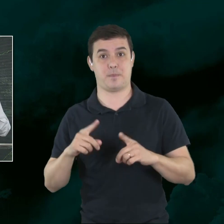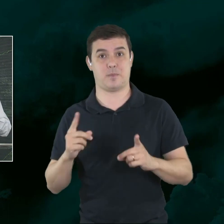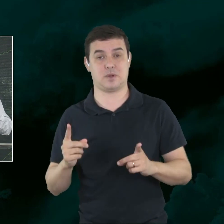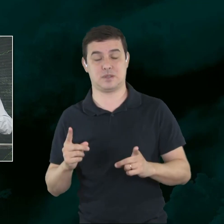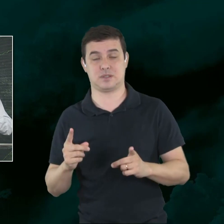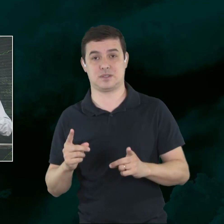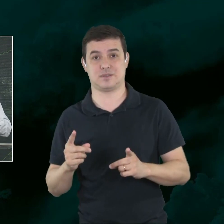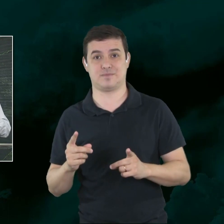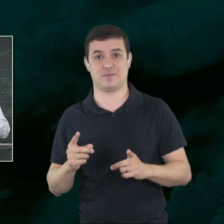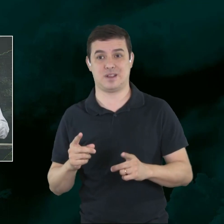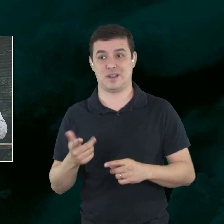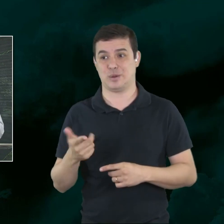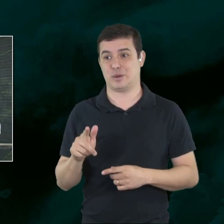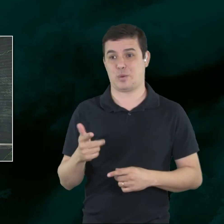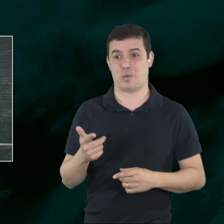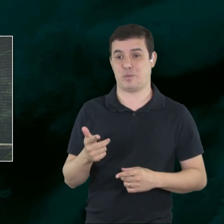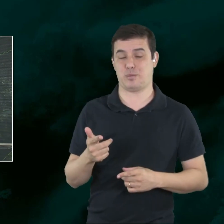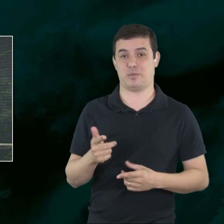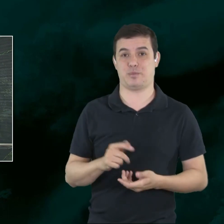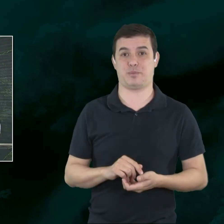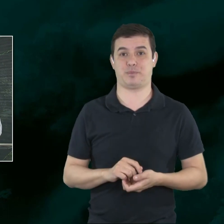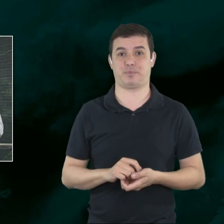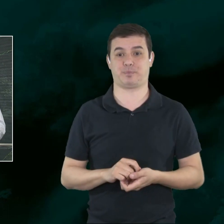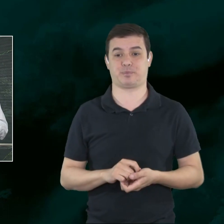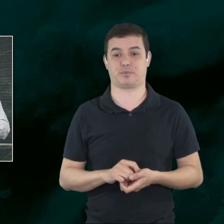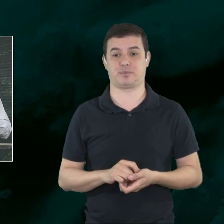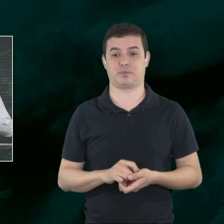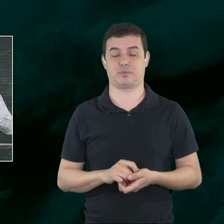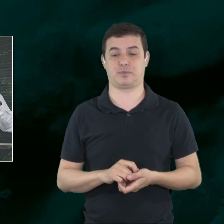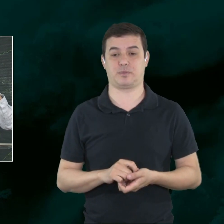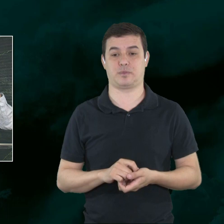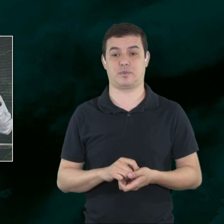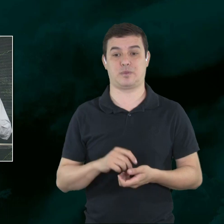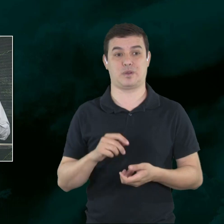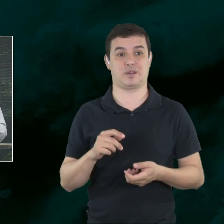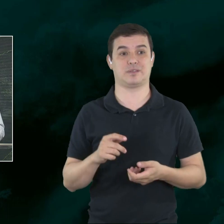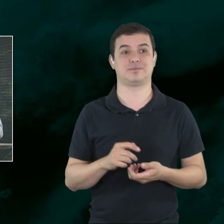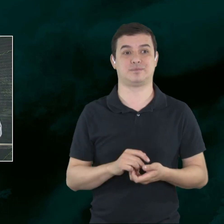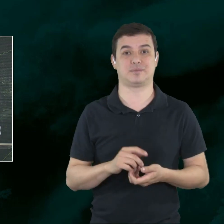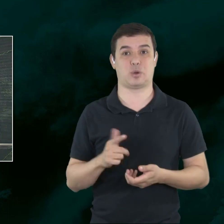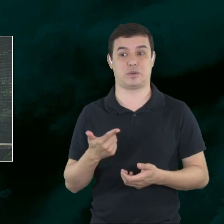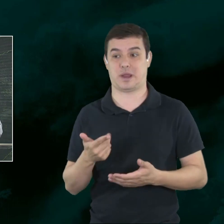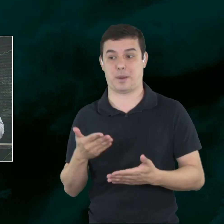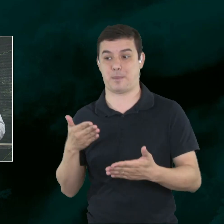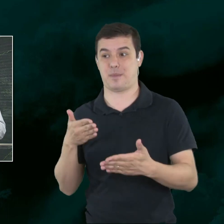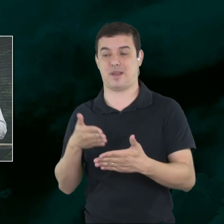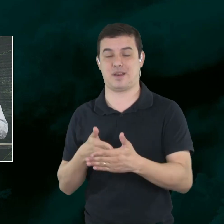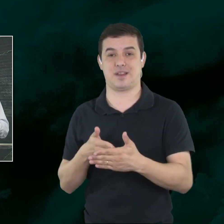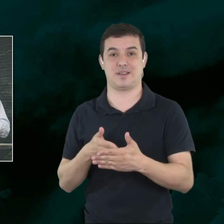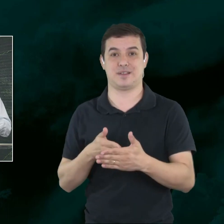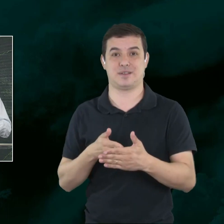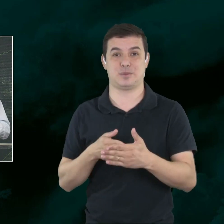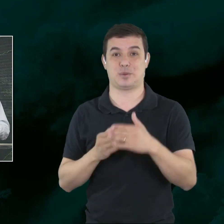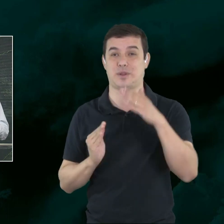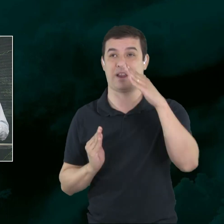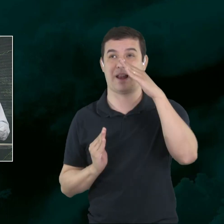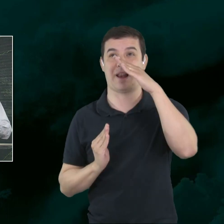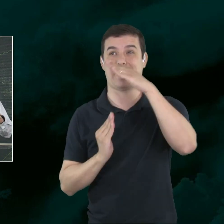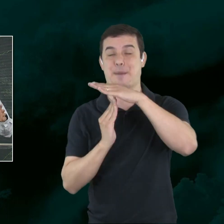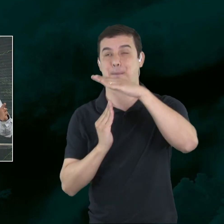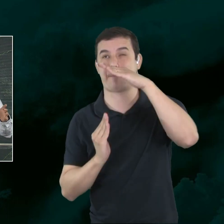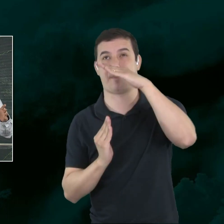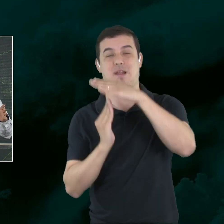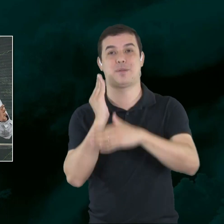tem como segurar, porque só mesmo quem tem a vida de Deus é que consegue guardar a lei de Deus, né? E o homem não consegue.